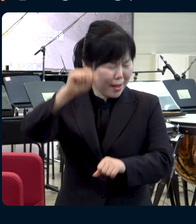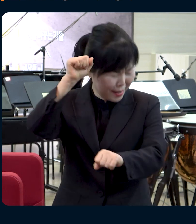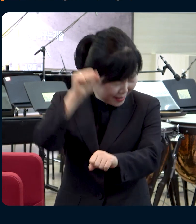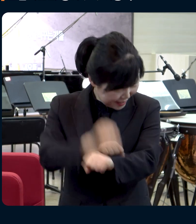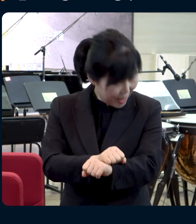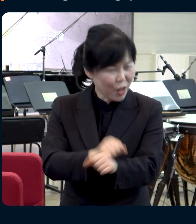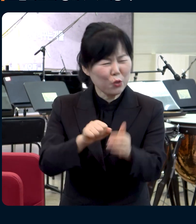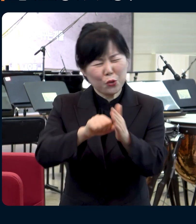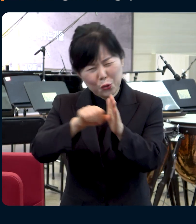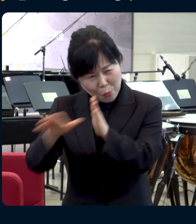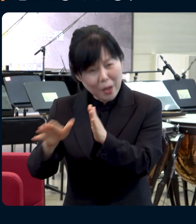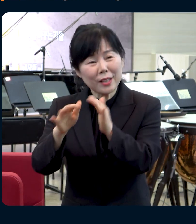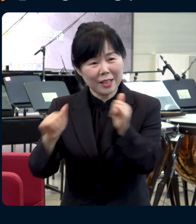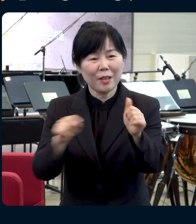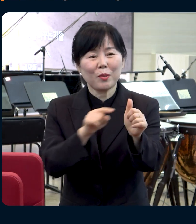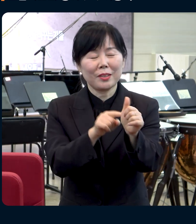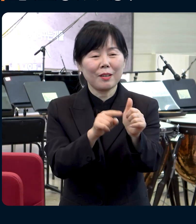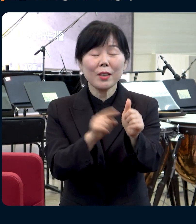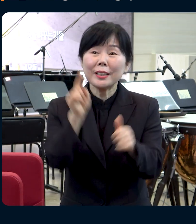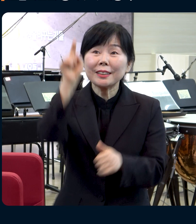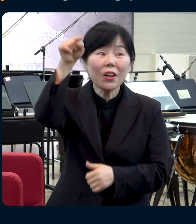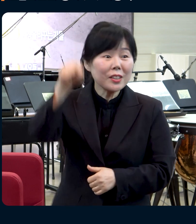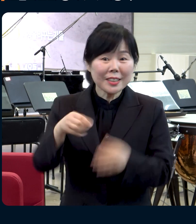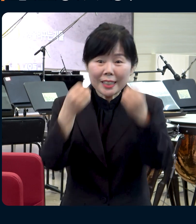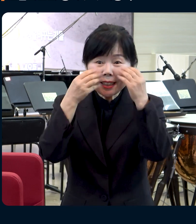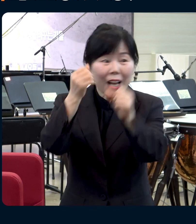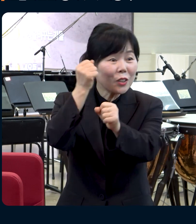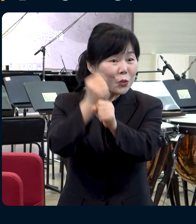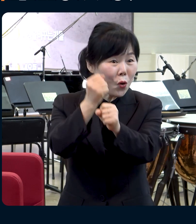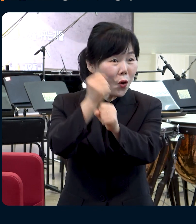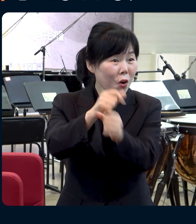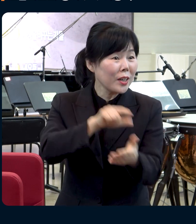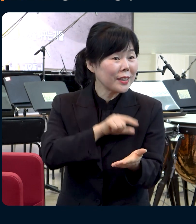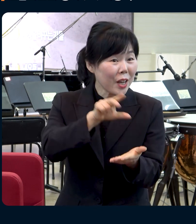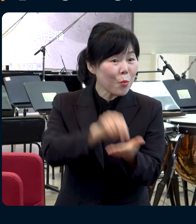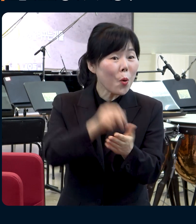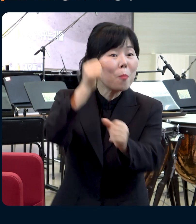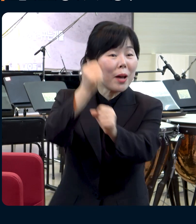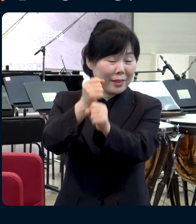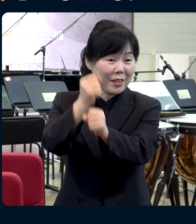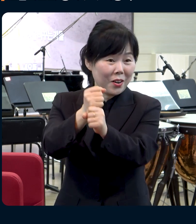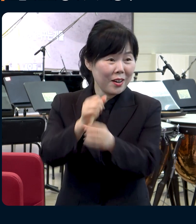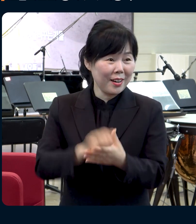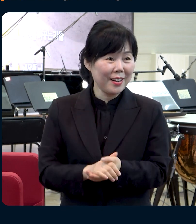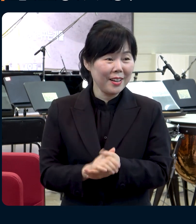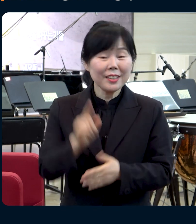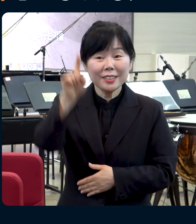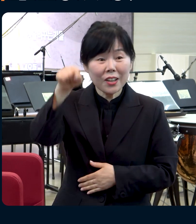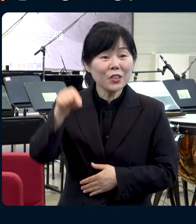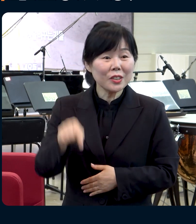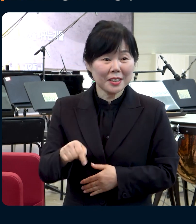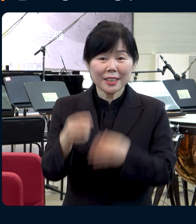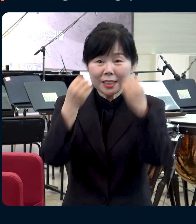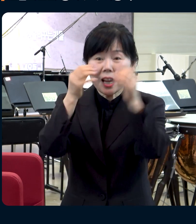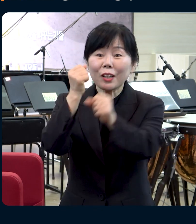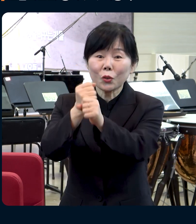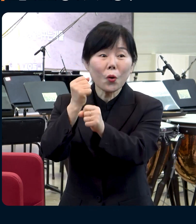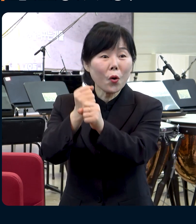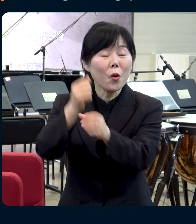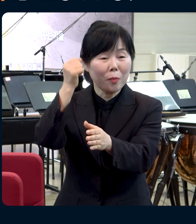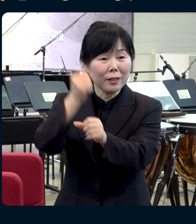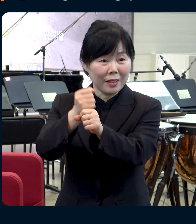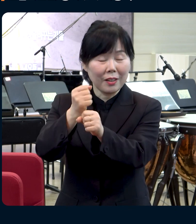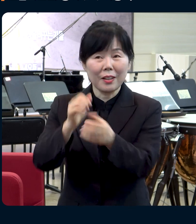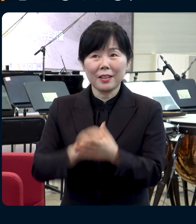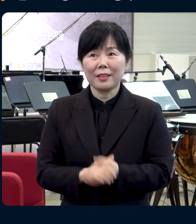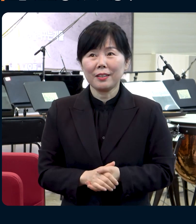분이에요. 이분은 천지창조라는 곡을 만들었습니다. 이 천지창조가 이렇게 연주될 때 많은 사람들이 마치